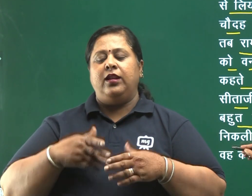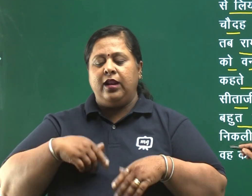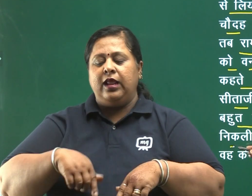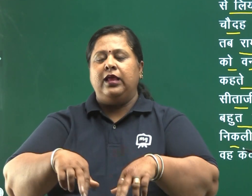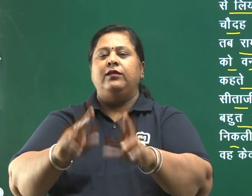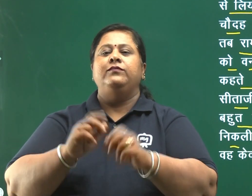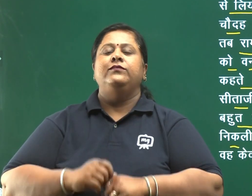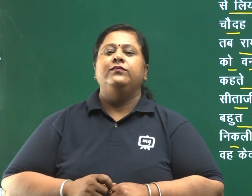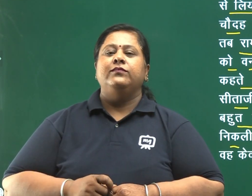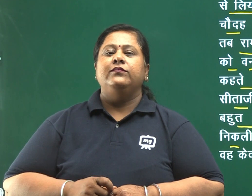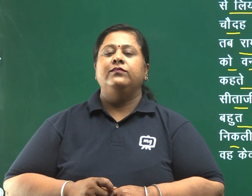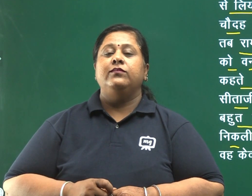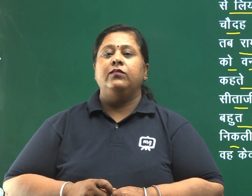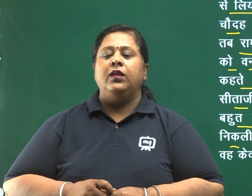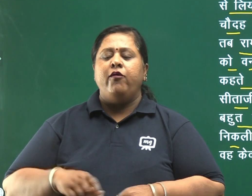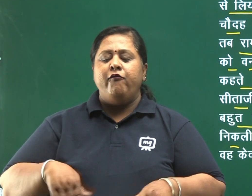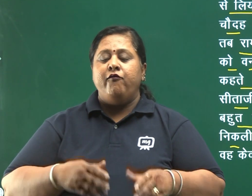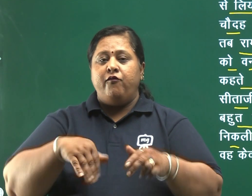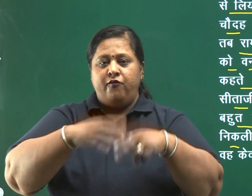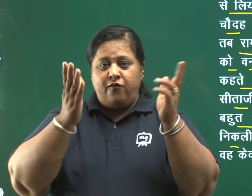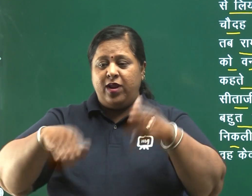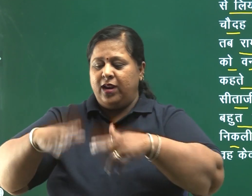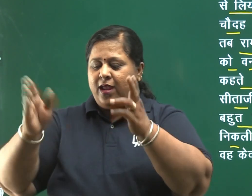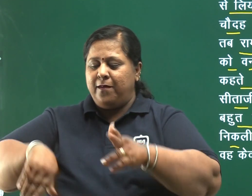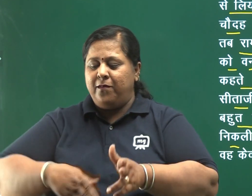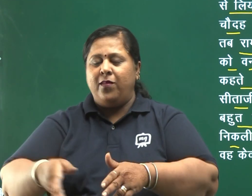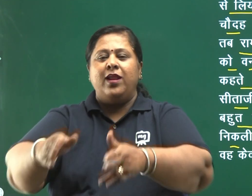निकली। वन के मार्ग में